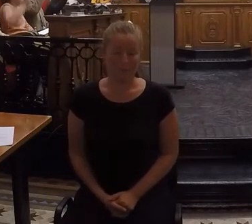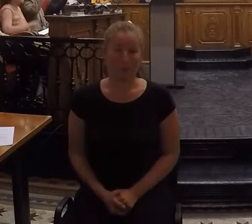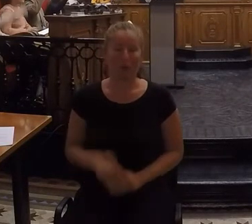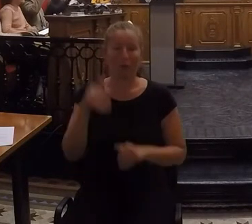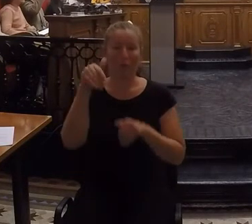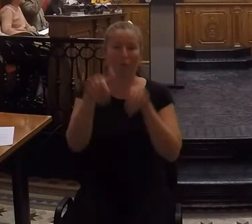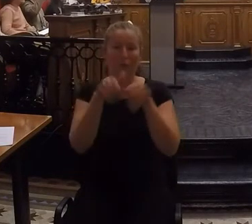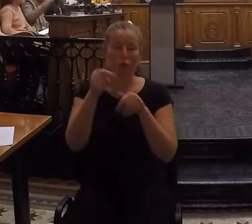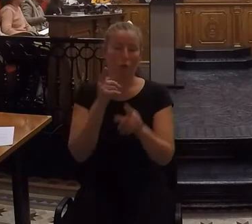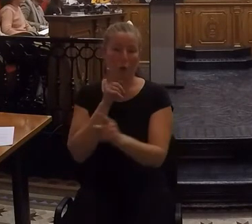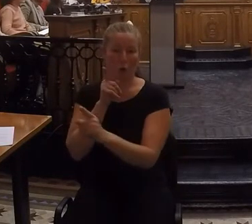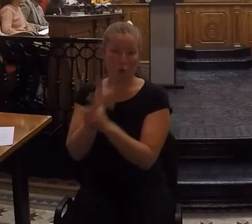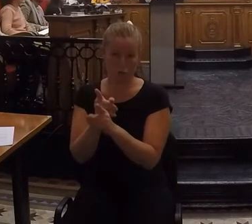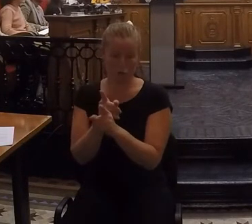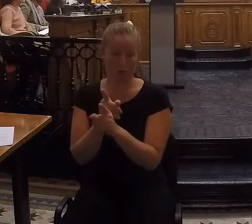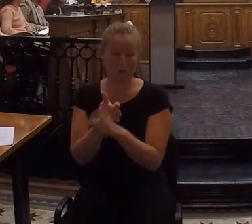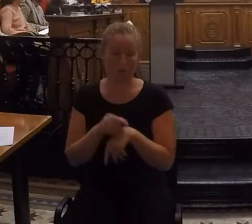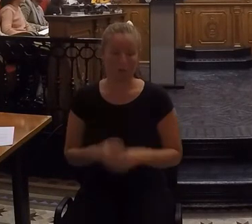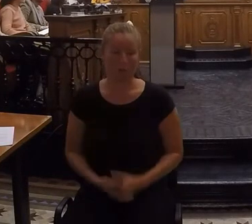¿Votos en contra?